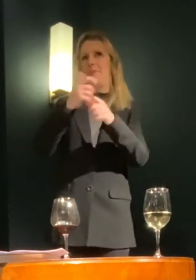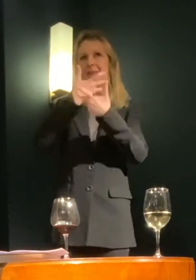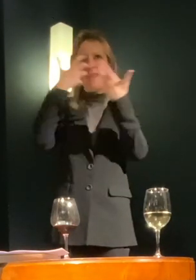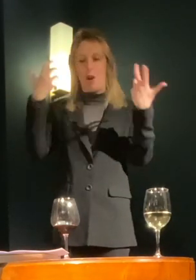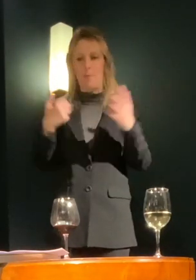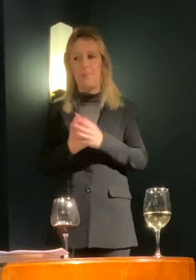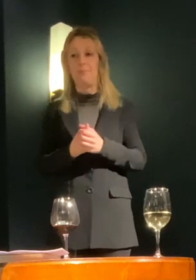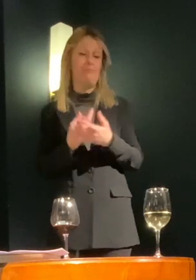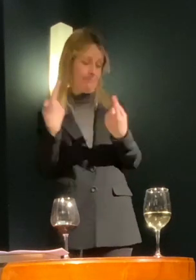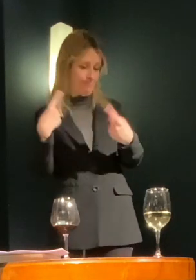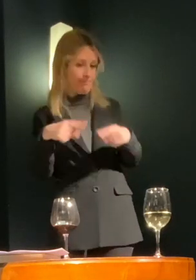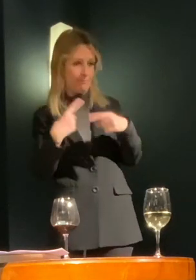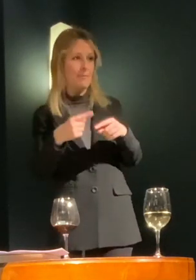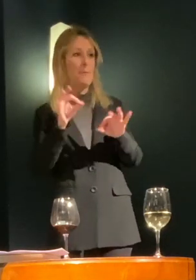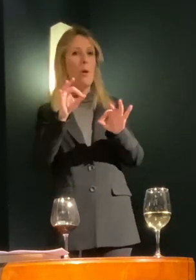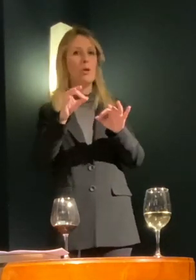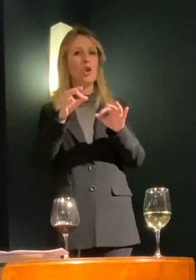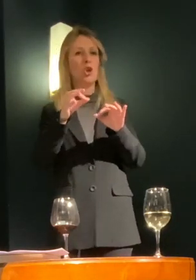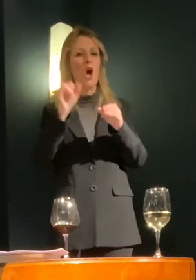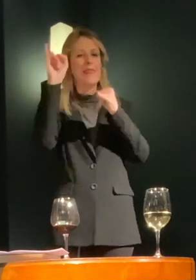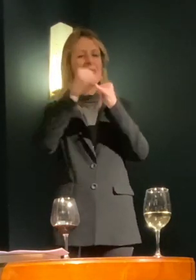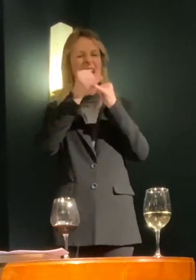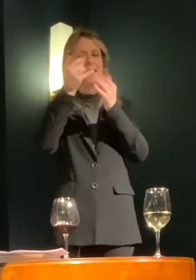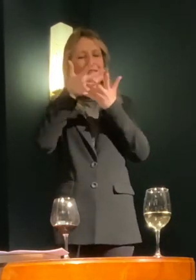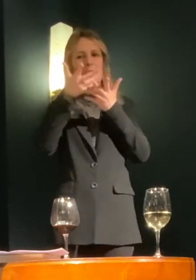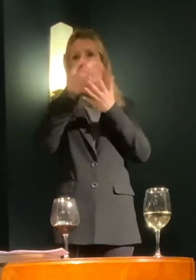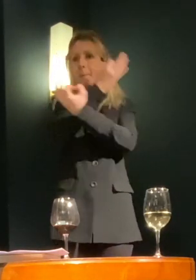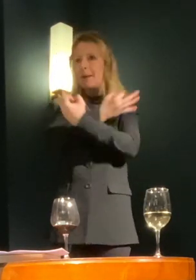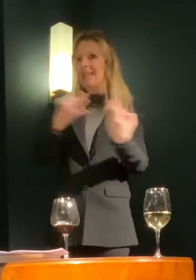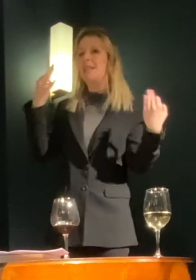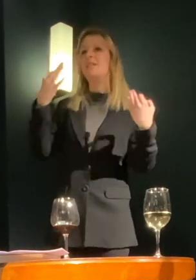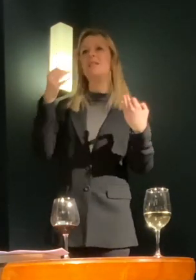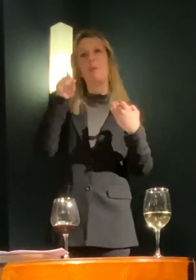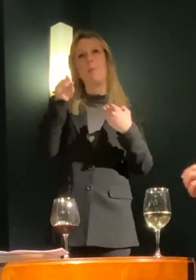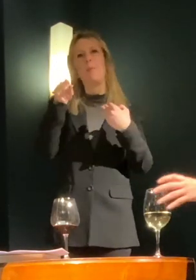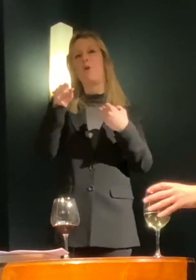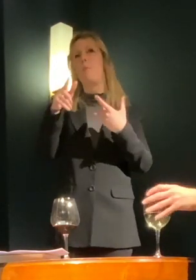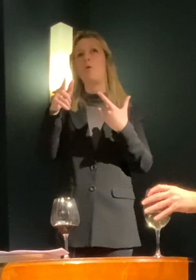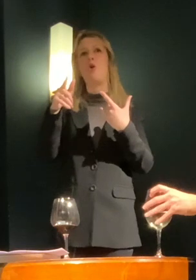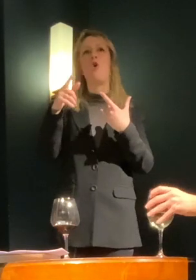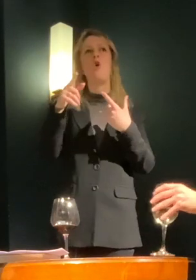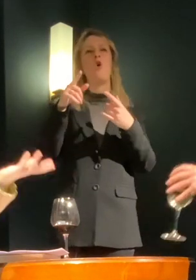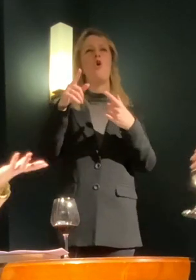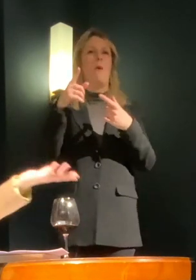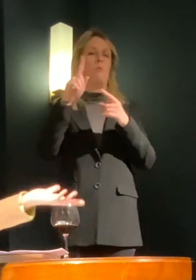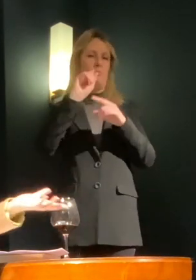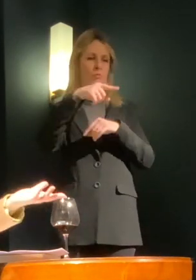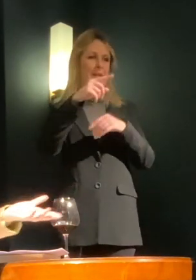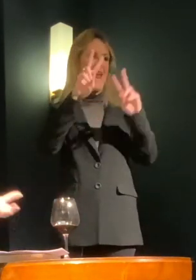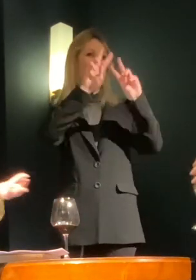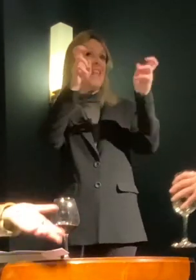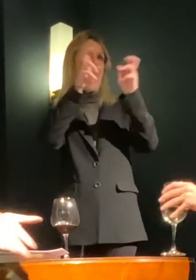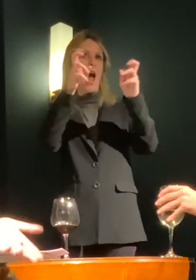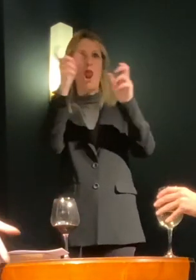No, infatti questo è descritto benissimo, così come io ho adorato i dialoghi in questo libro, però è il tuo mondo,